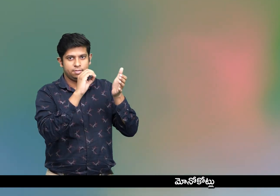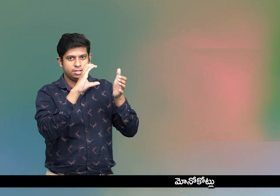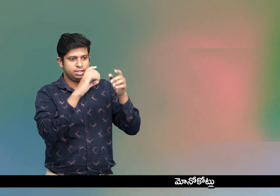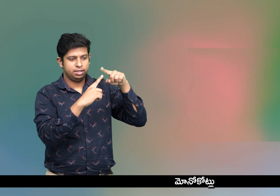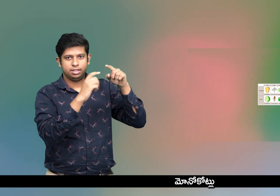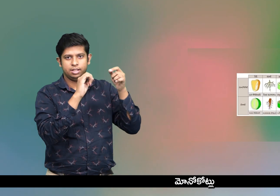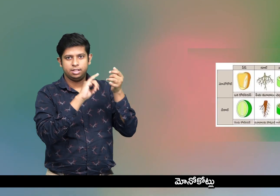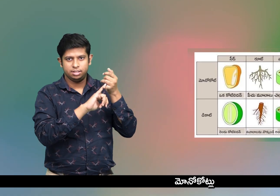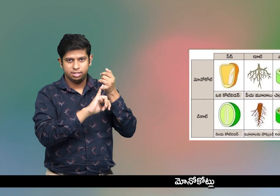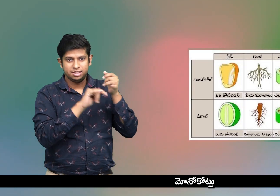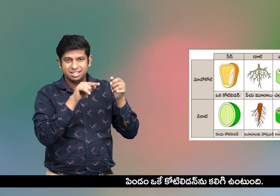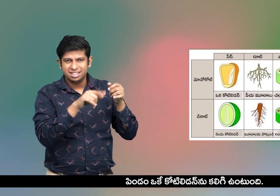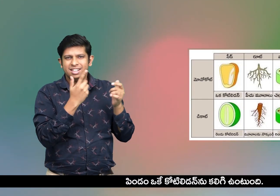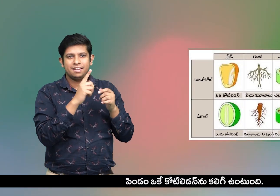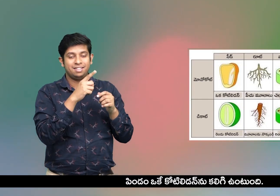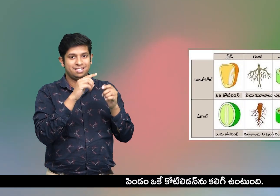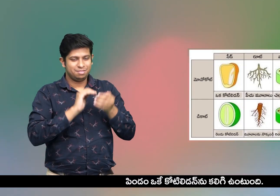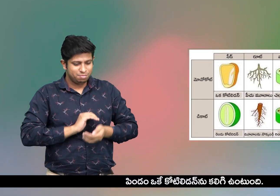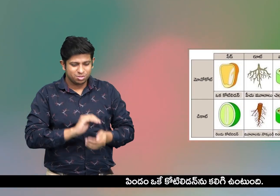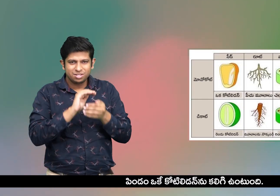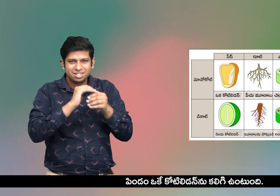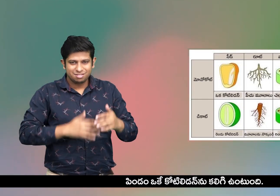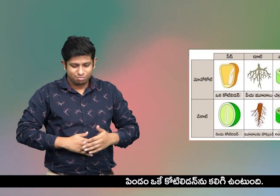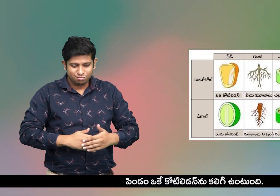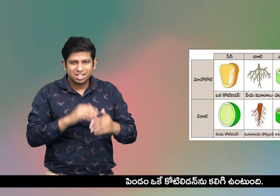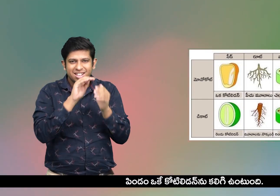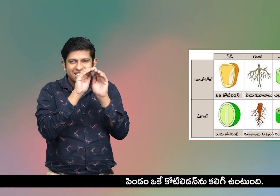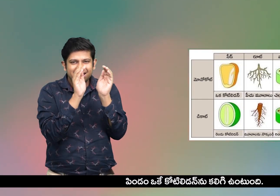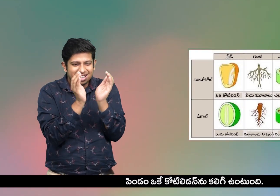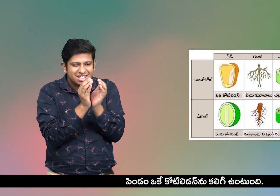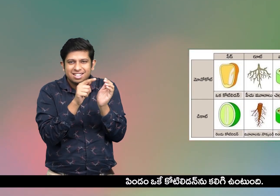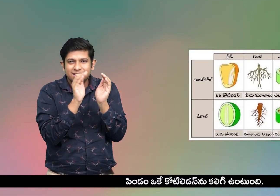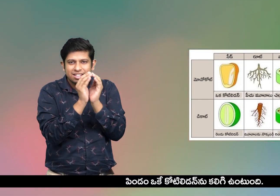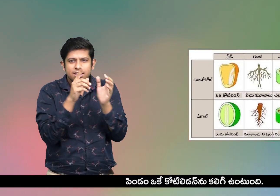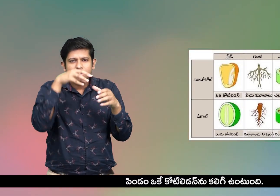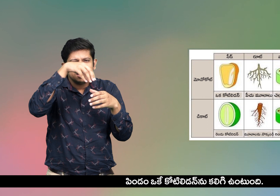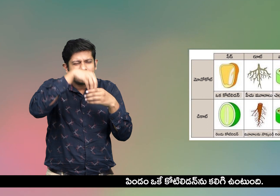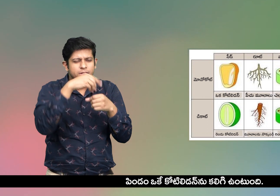మోనోకోట్స్. పిండం ఒకే కోటిలిడన్ను కలిగి ఉంటుంది.